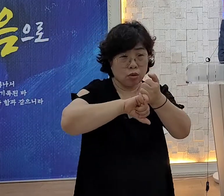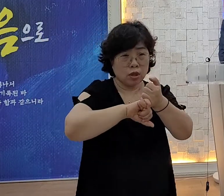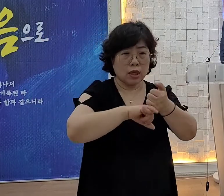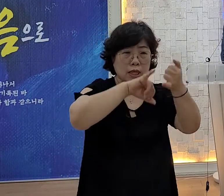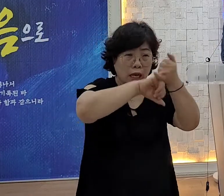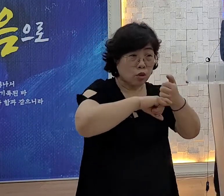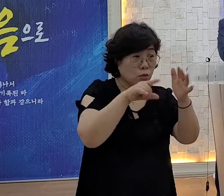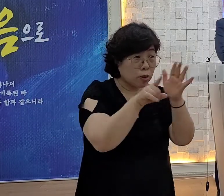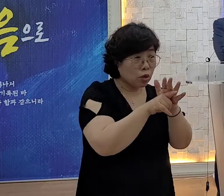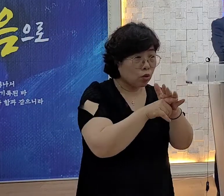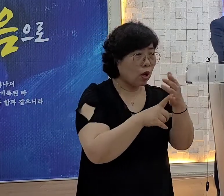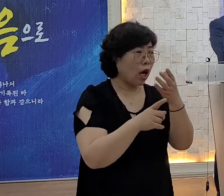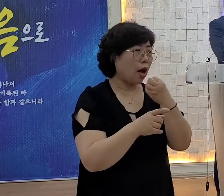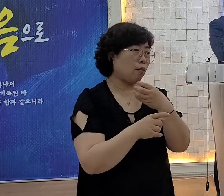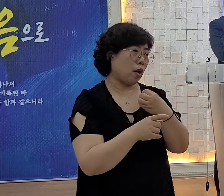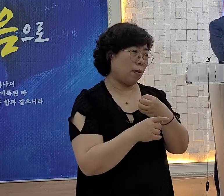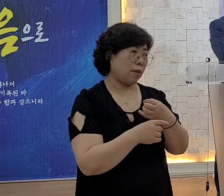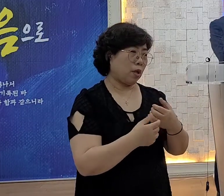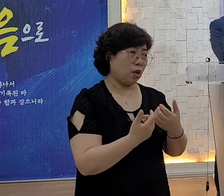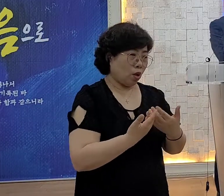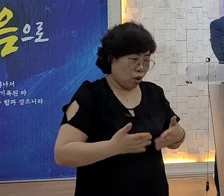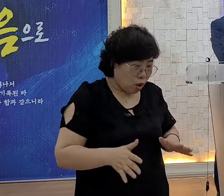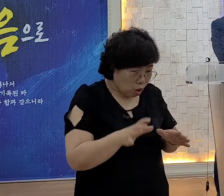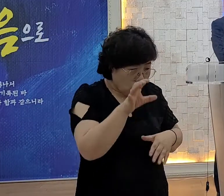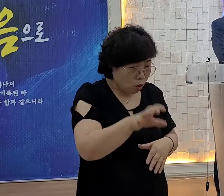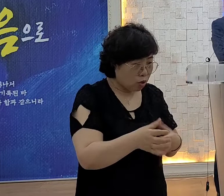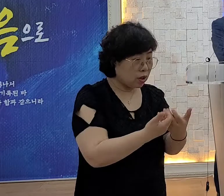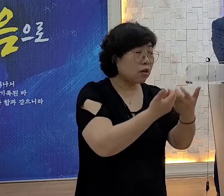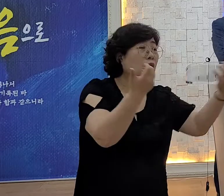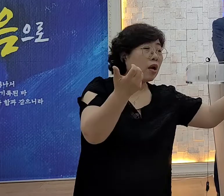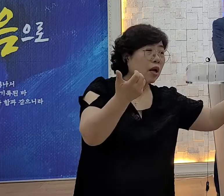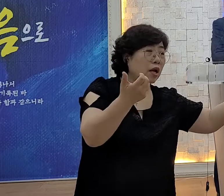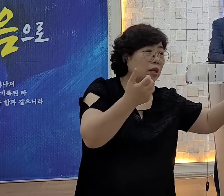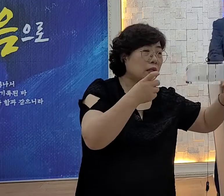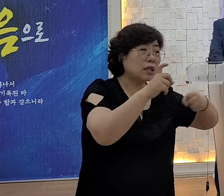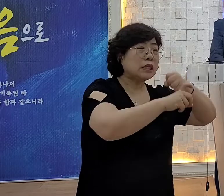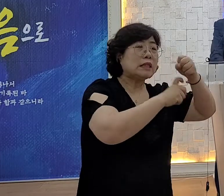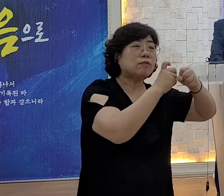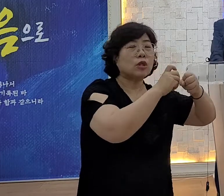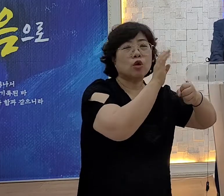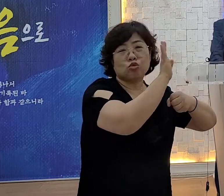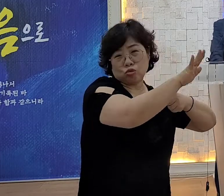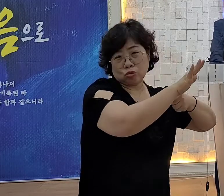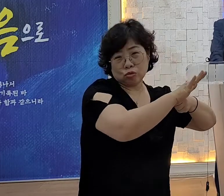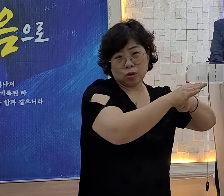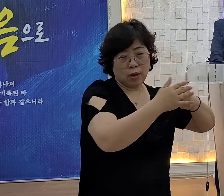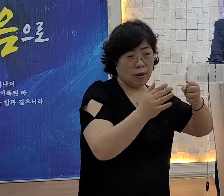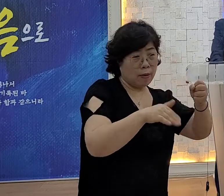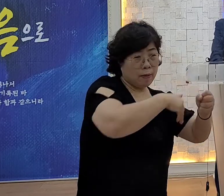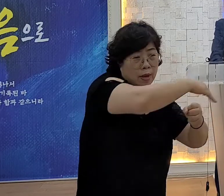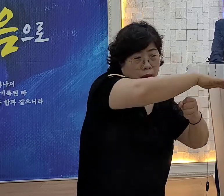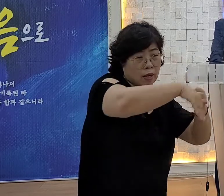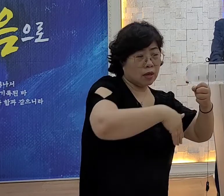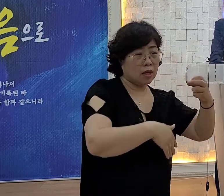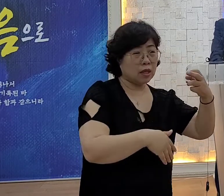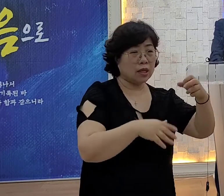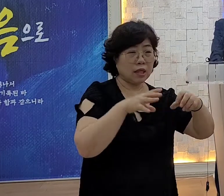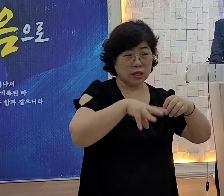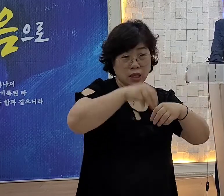약속을 믿고, 자, 고향을 떠난 지 15장은 몇 년 됐다고요? 한 10년쯤 됐어요. 10년 조금 더